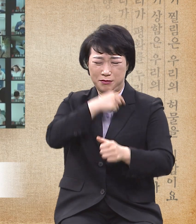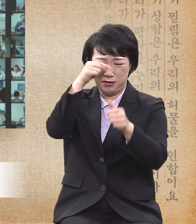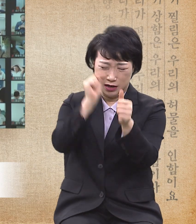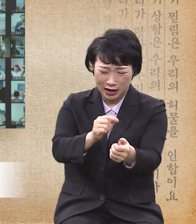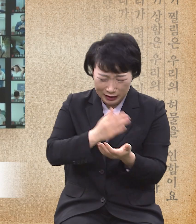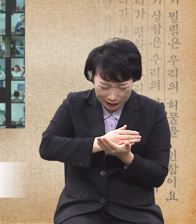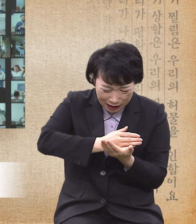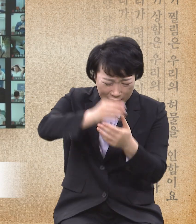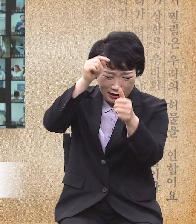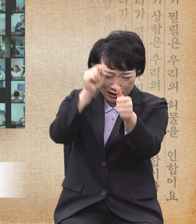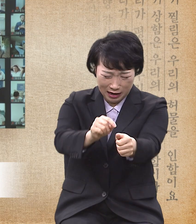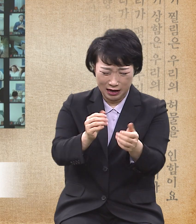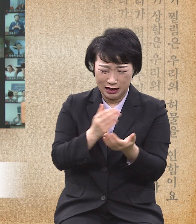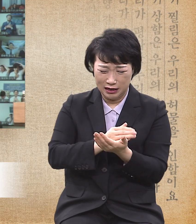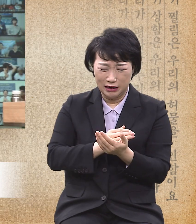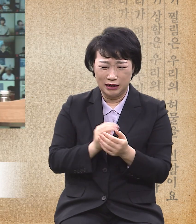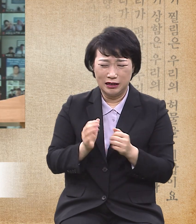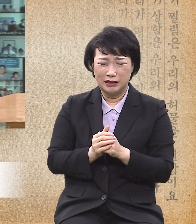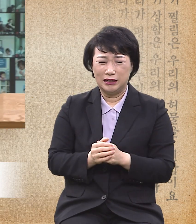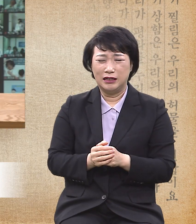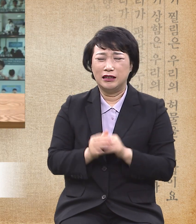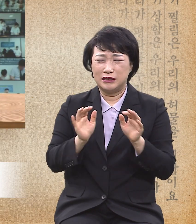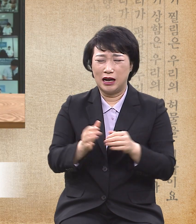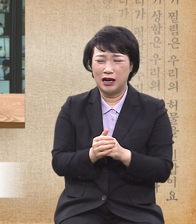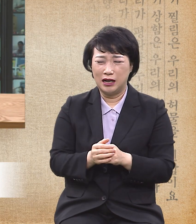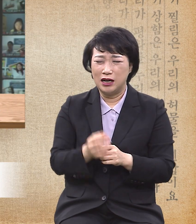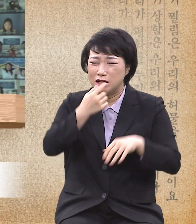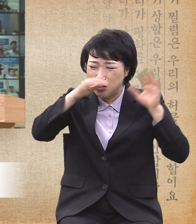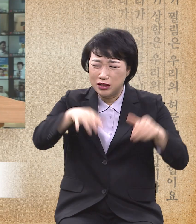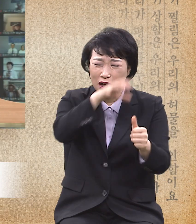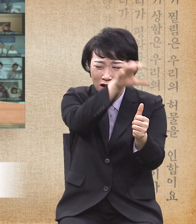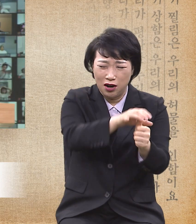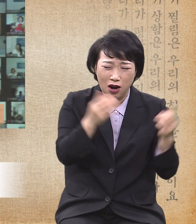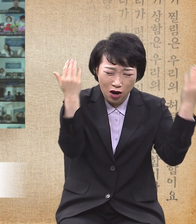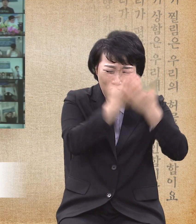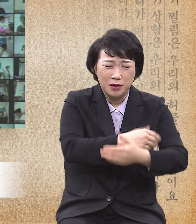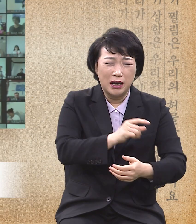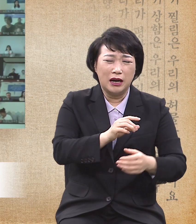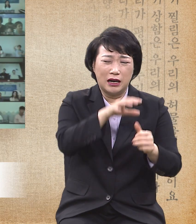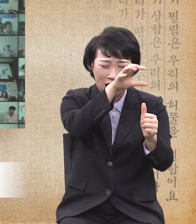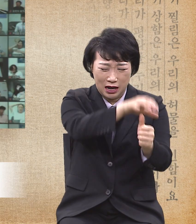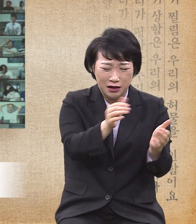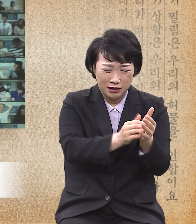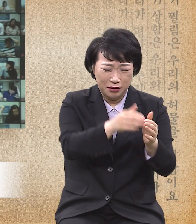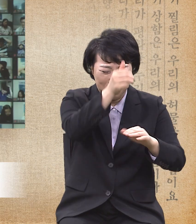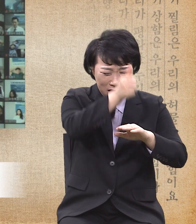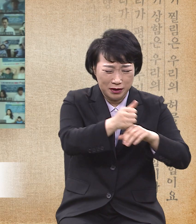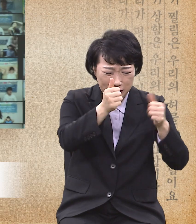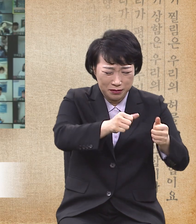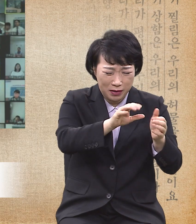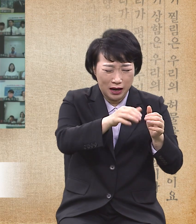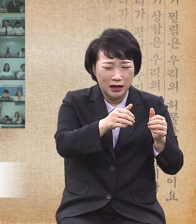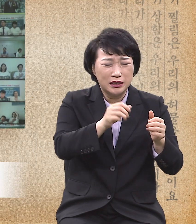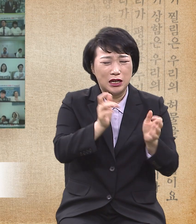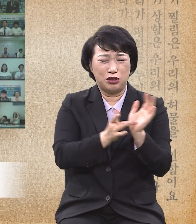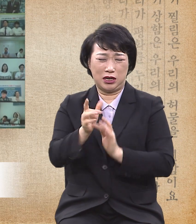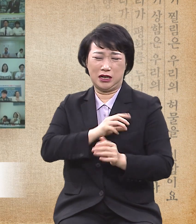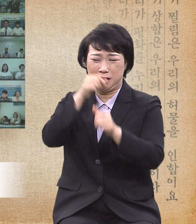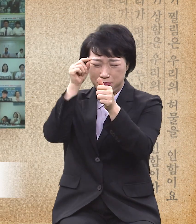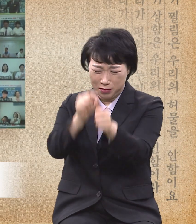이름이야, 떠나가. 천사라도 절박에서 흑암의 이름 가도 큰 날의 심판 때 심판하시는 그